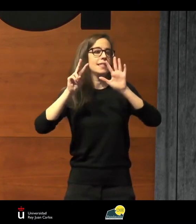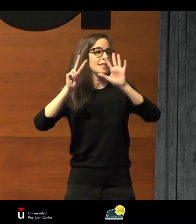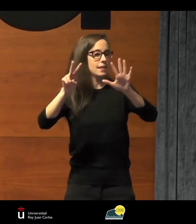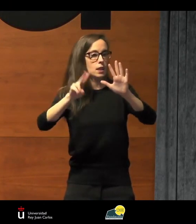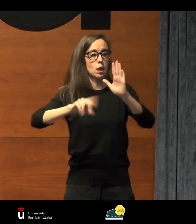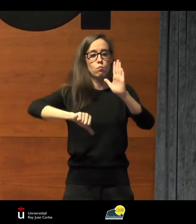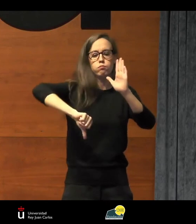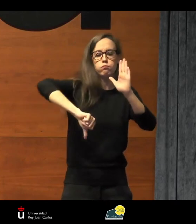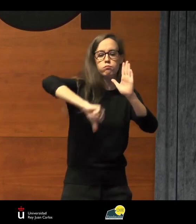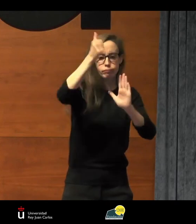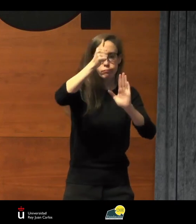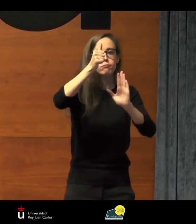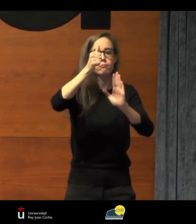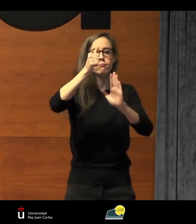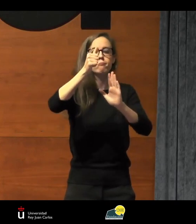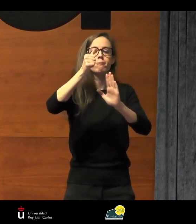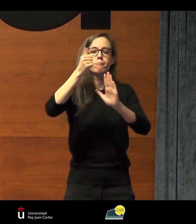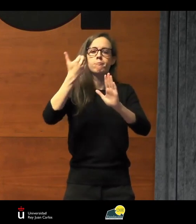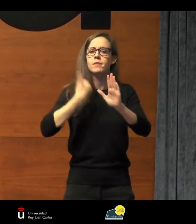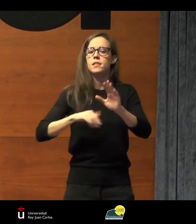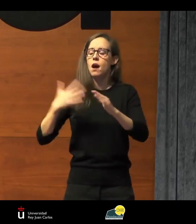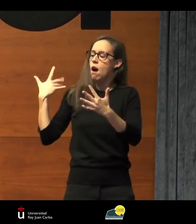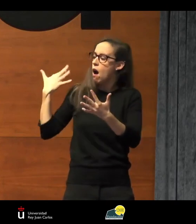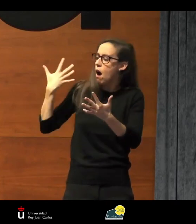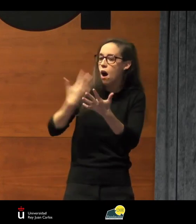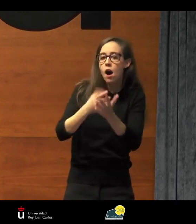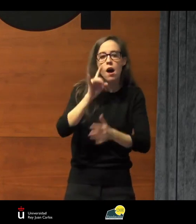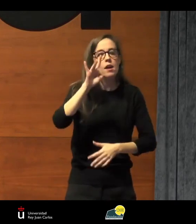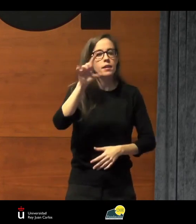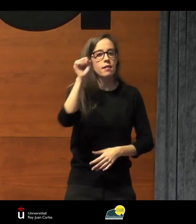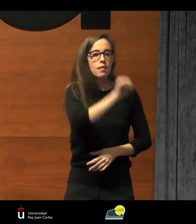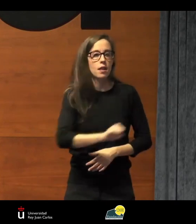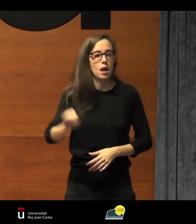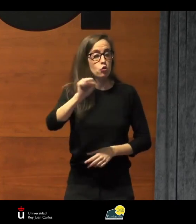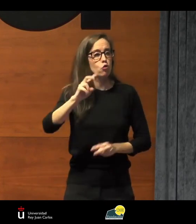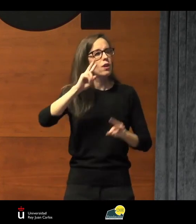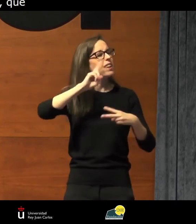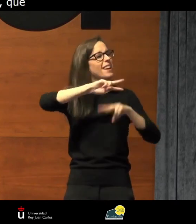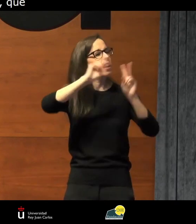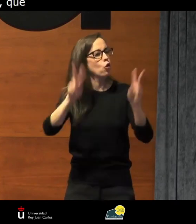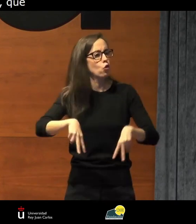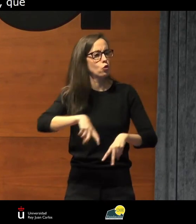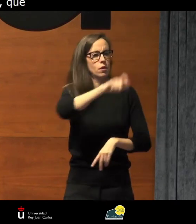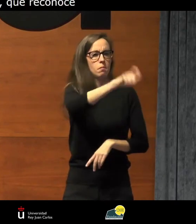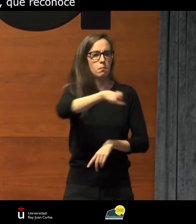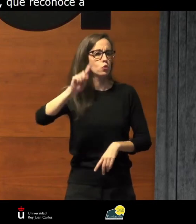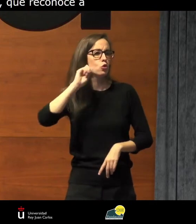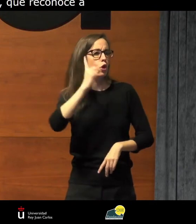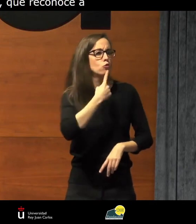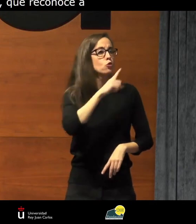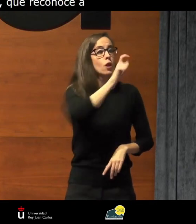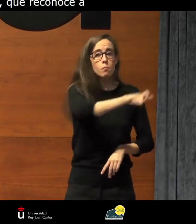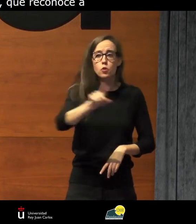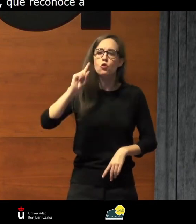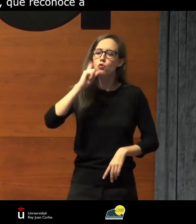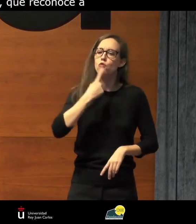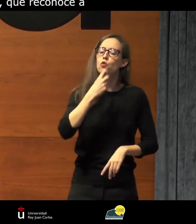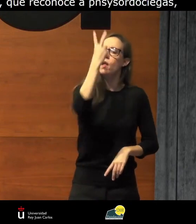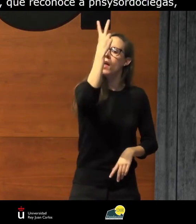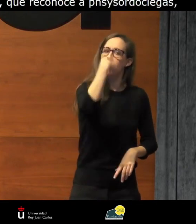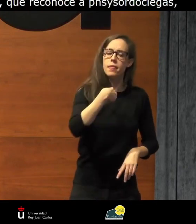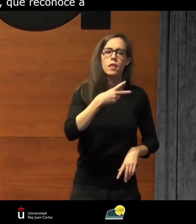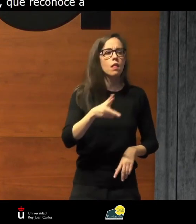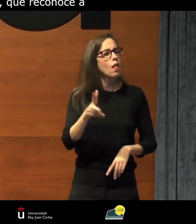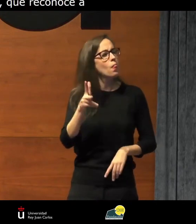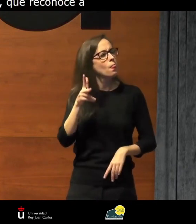27/2007, que reconoce a las personas sordas y sordociegas puedan libremente ejercer